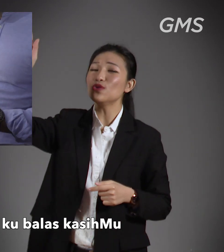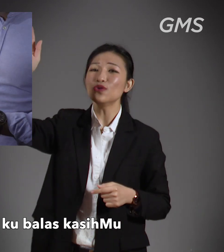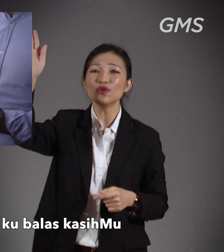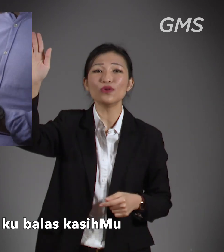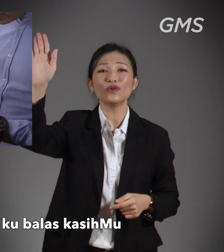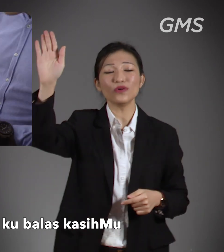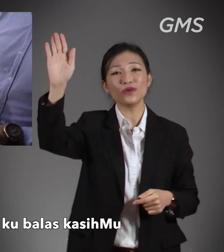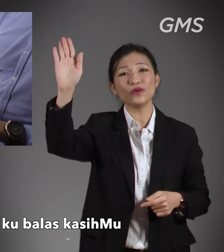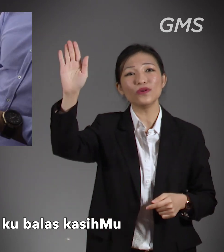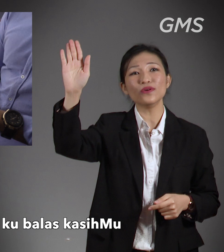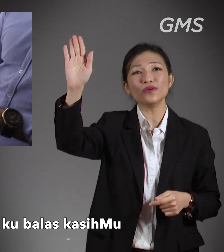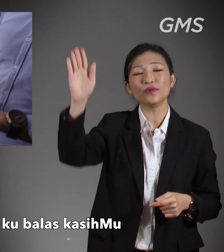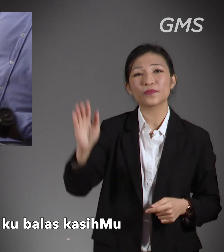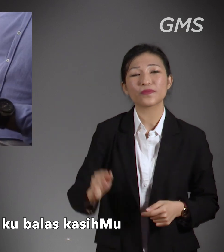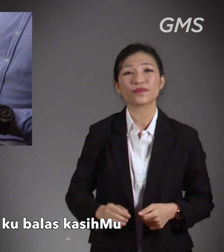kasih-Mu?